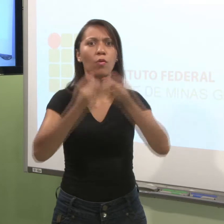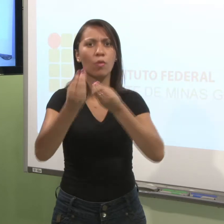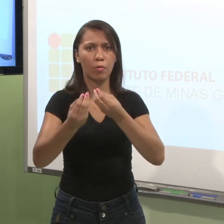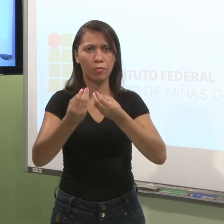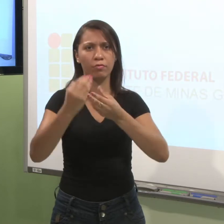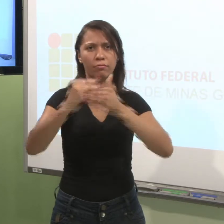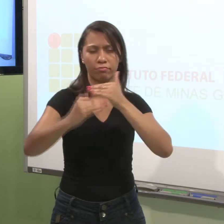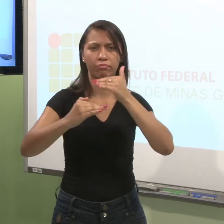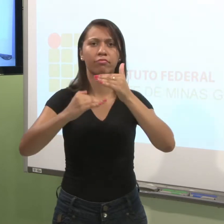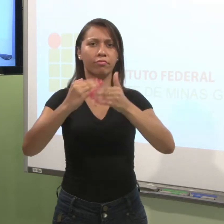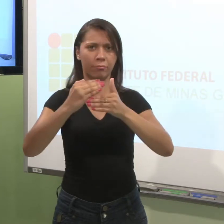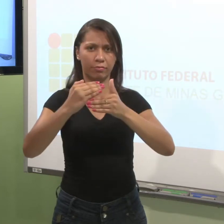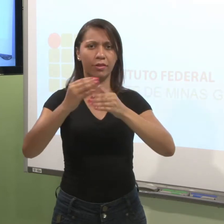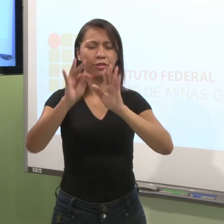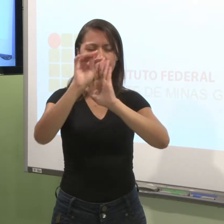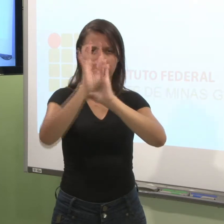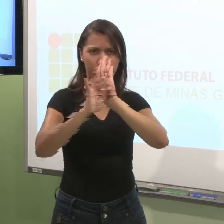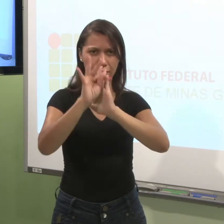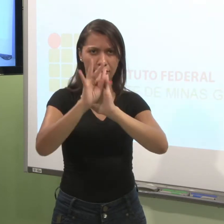de texto. Me acompanhe no slide.